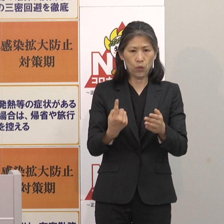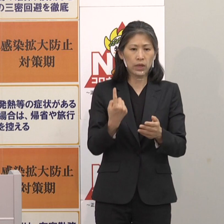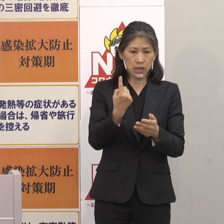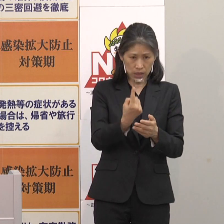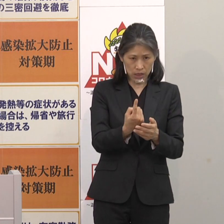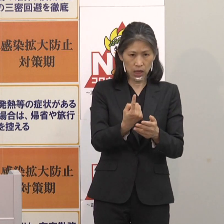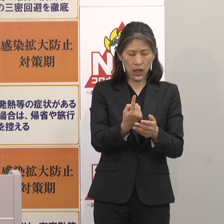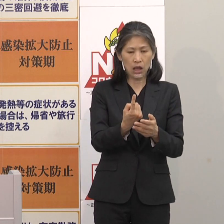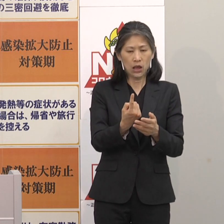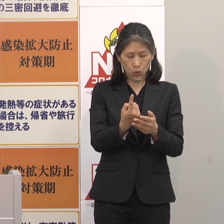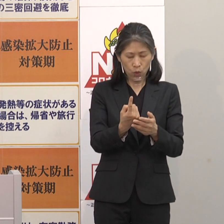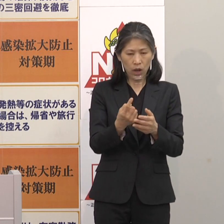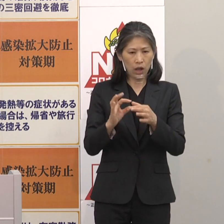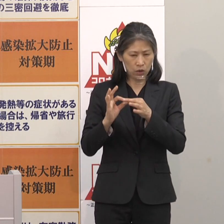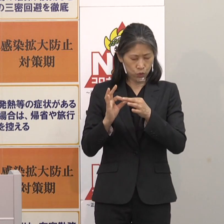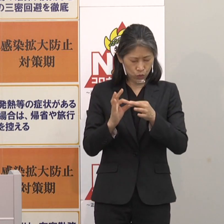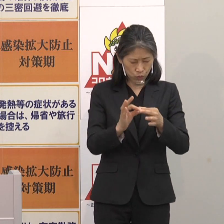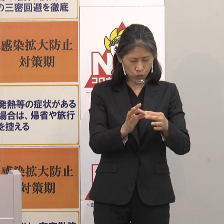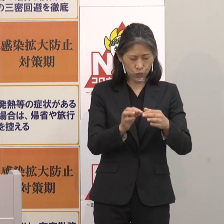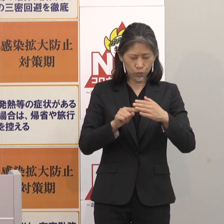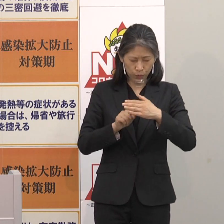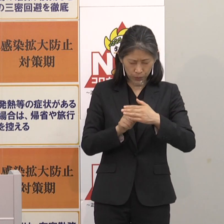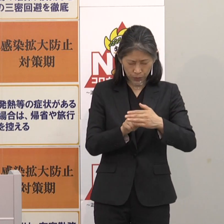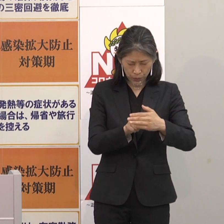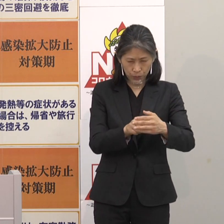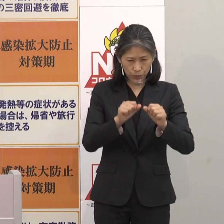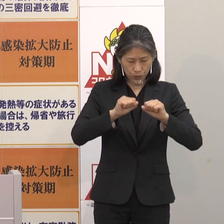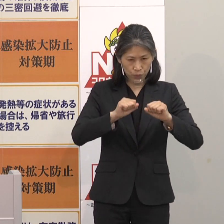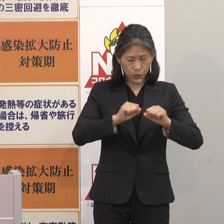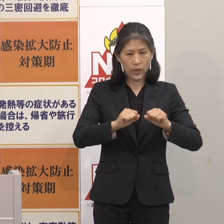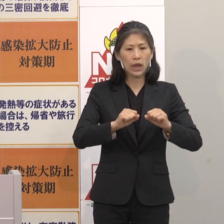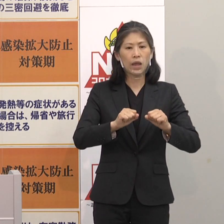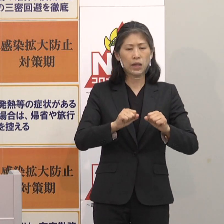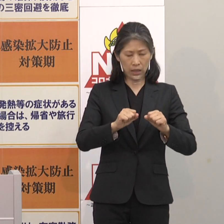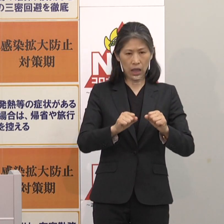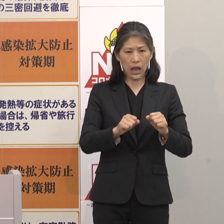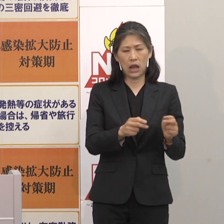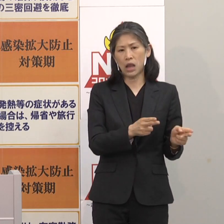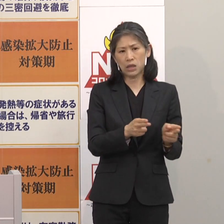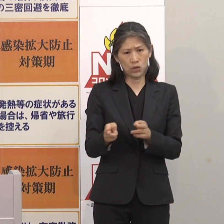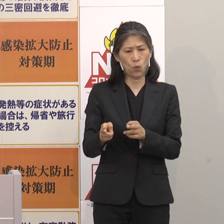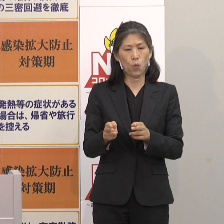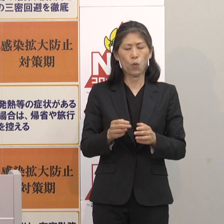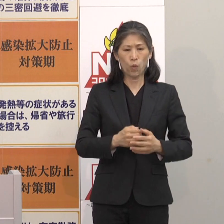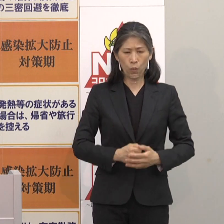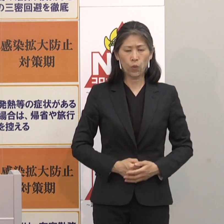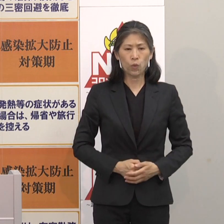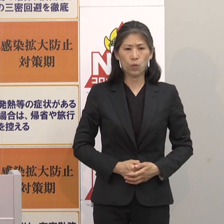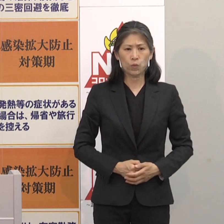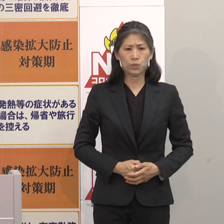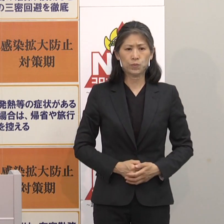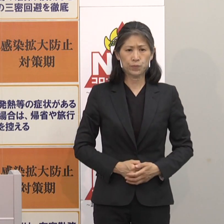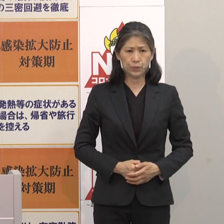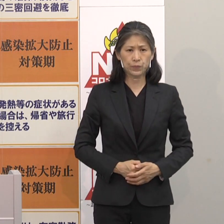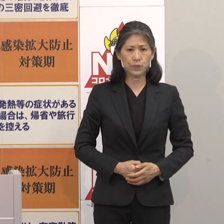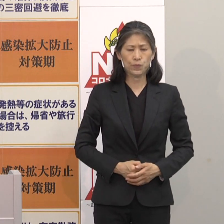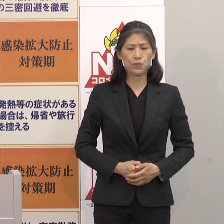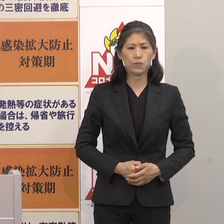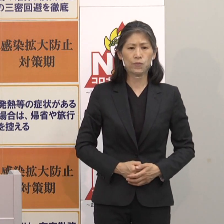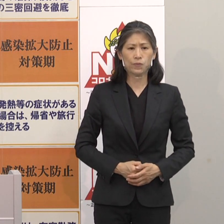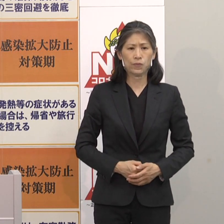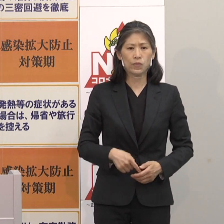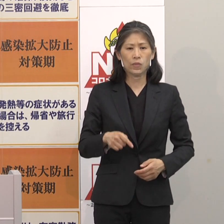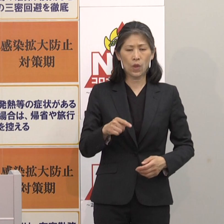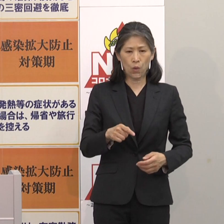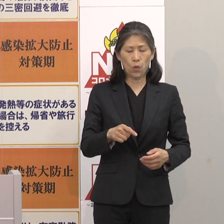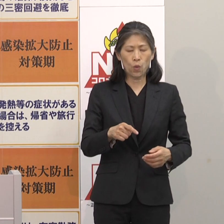理対象量の大幅な増加また28年の末までの手島処分地からの廃棄物